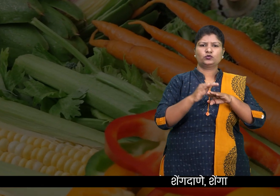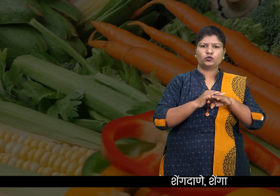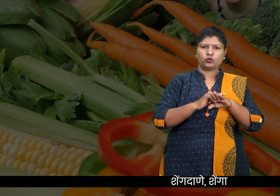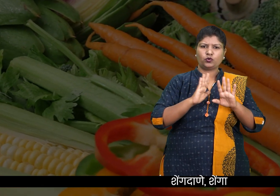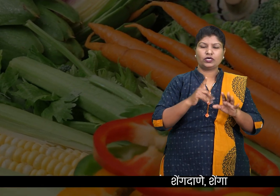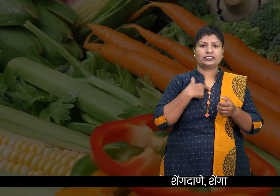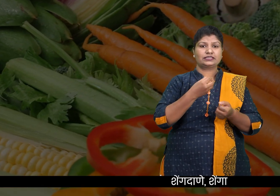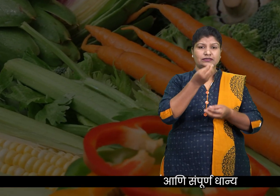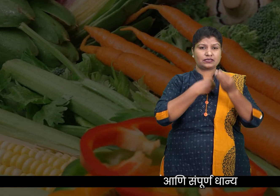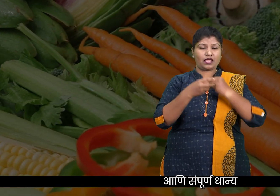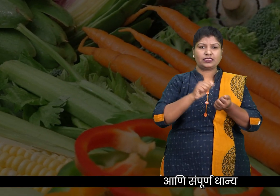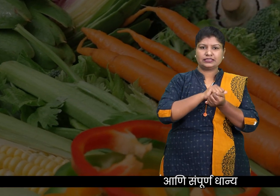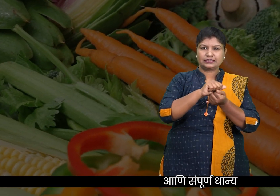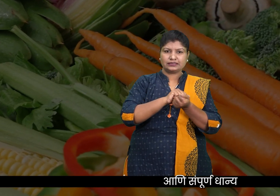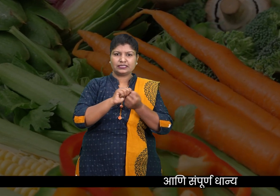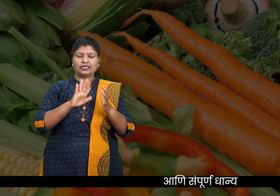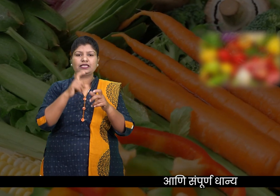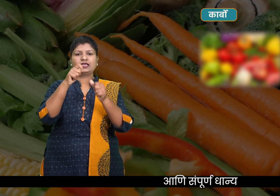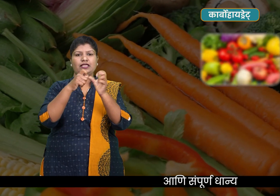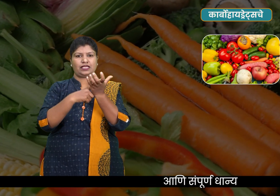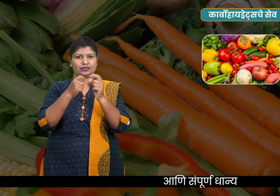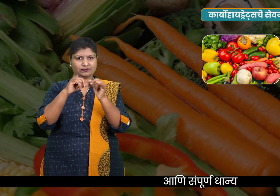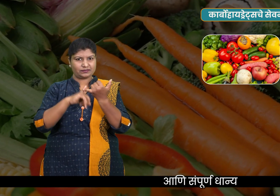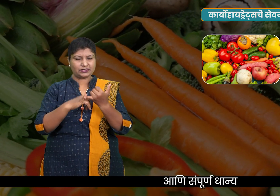शेंगदाणे, शेंगा आणि संपूर्ण धान्य